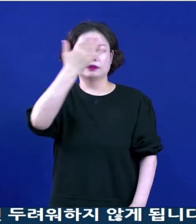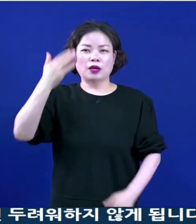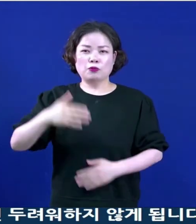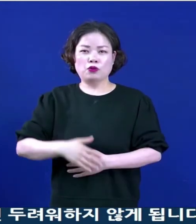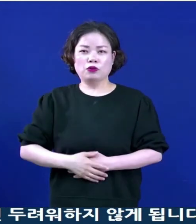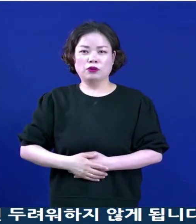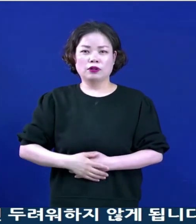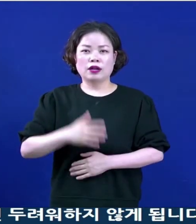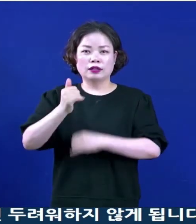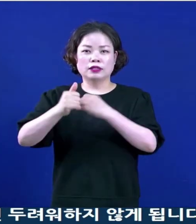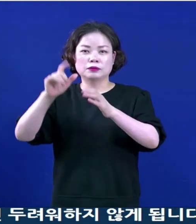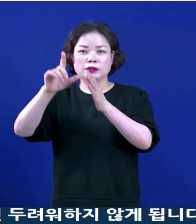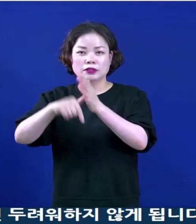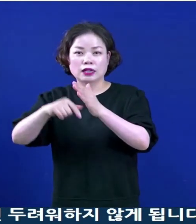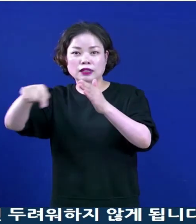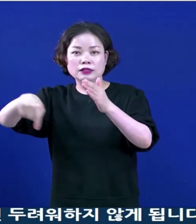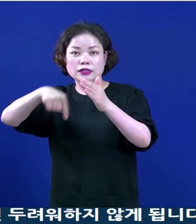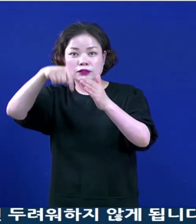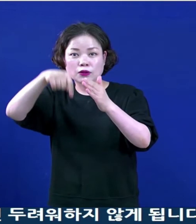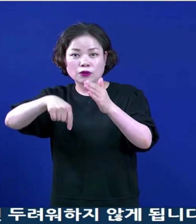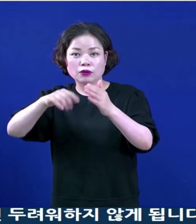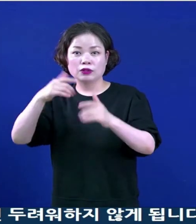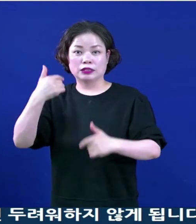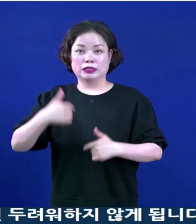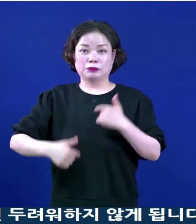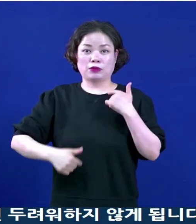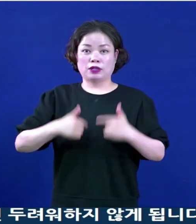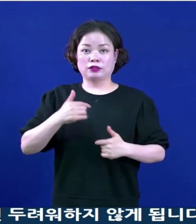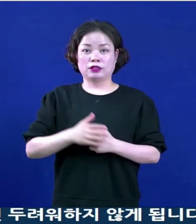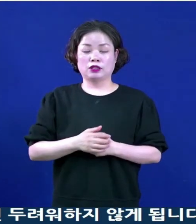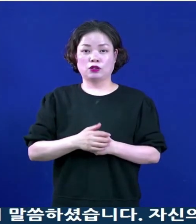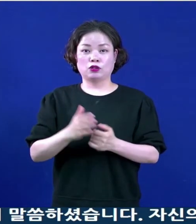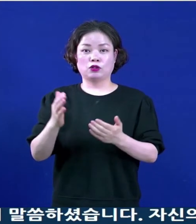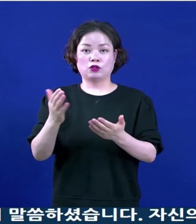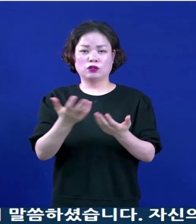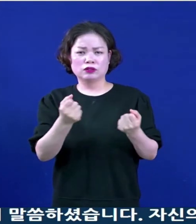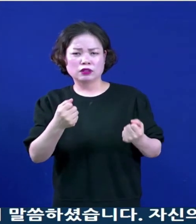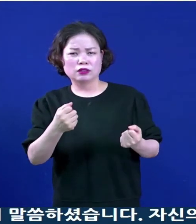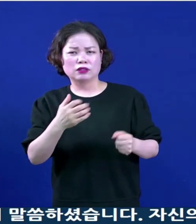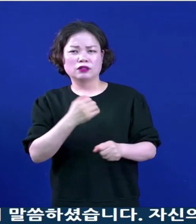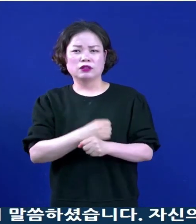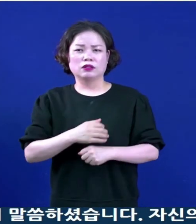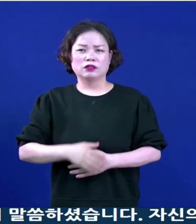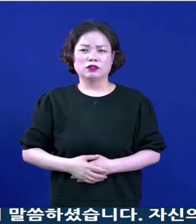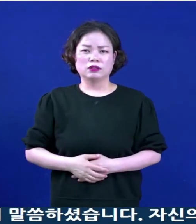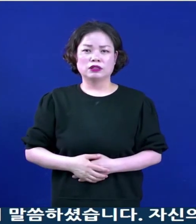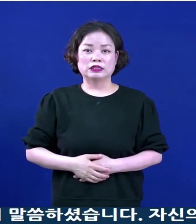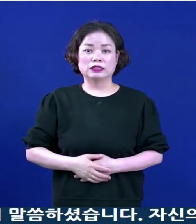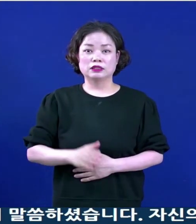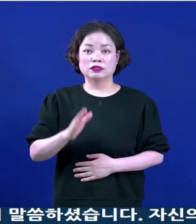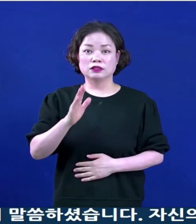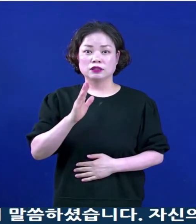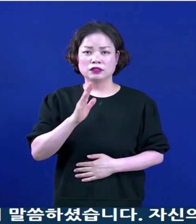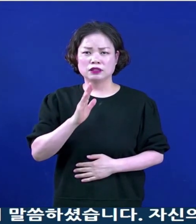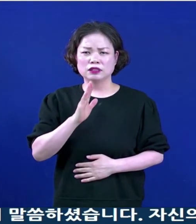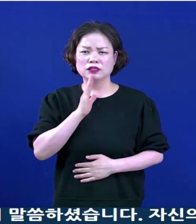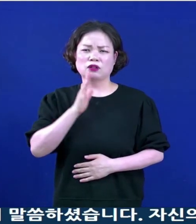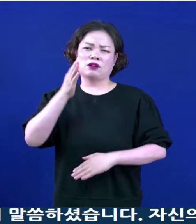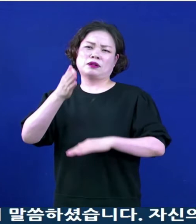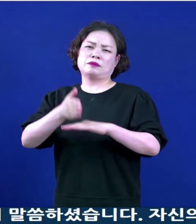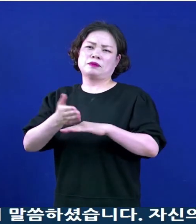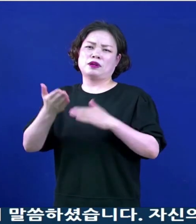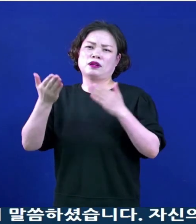그 아름다운 하나님의 시간 안에서 기뻐하시고 분복으로 인해 감사하시고 기꺼이 감사함으로